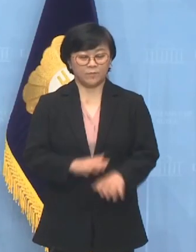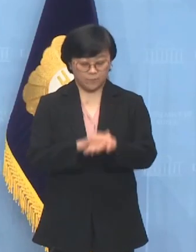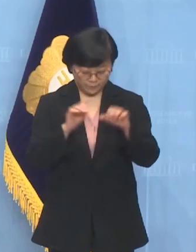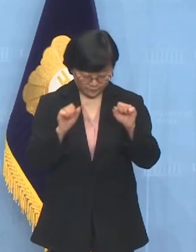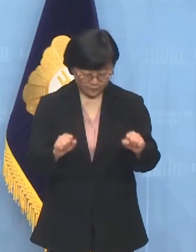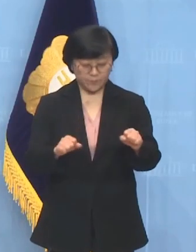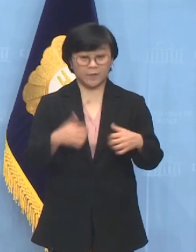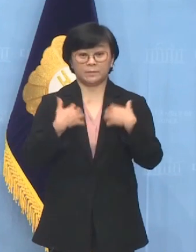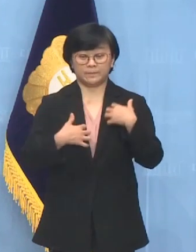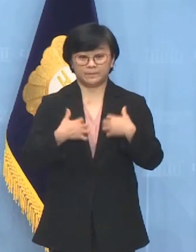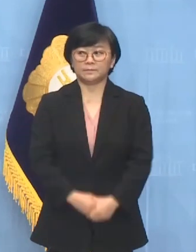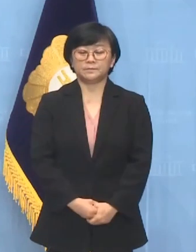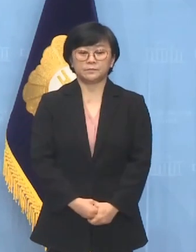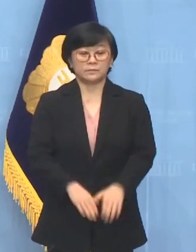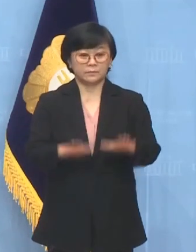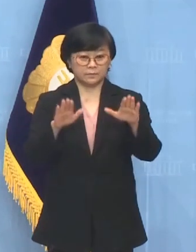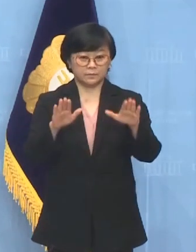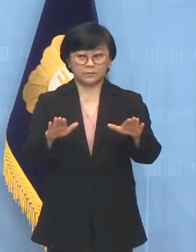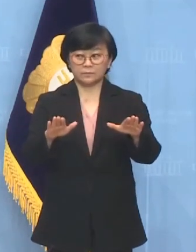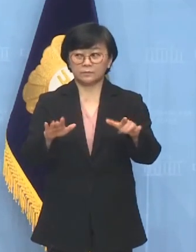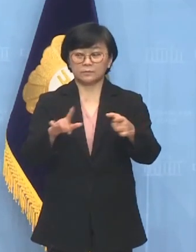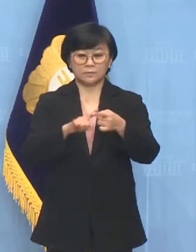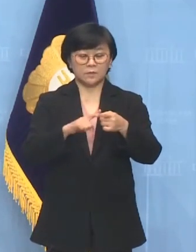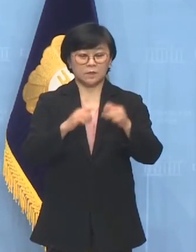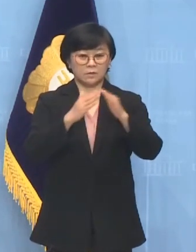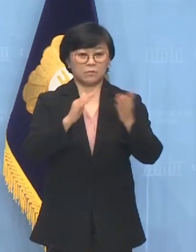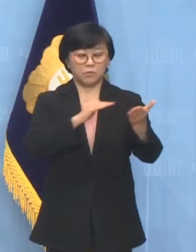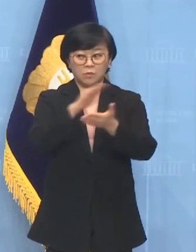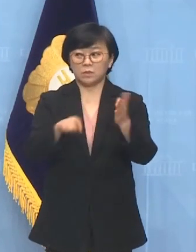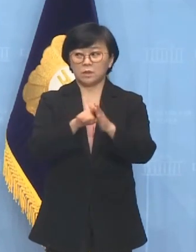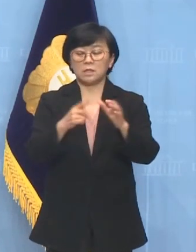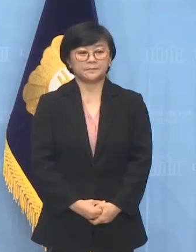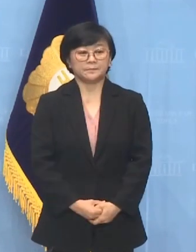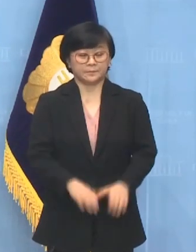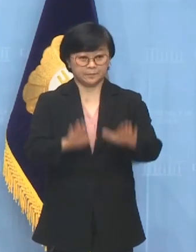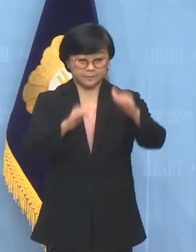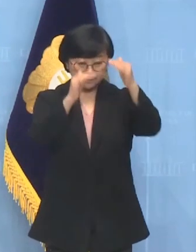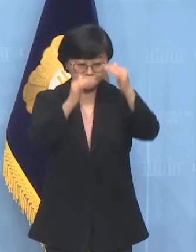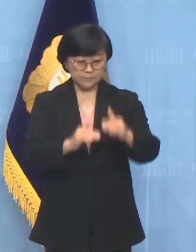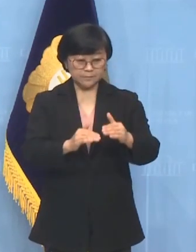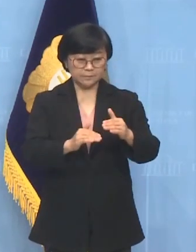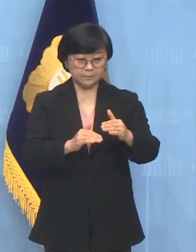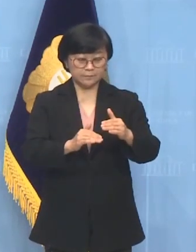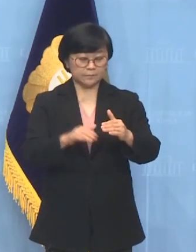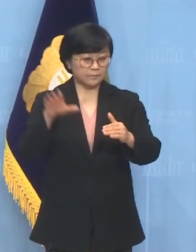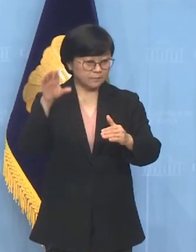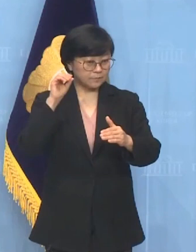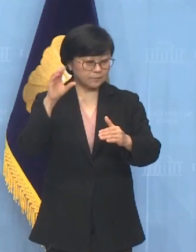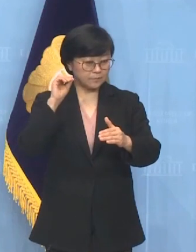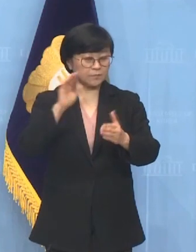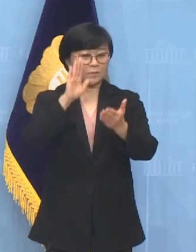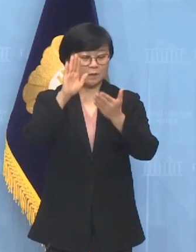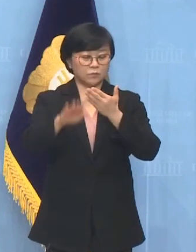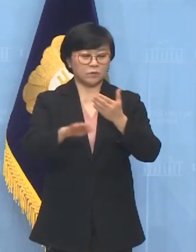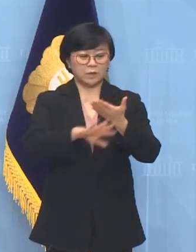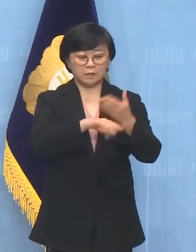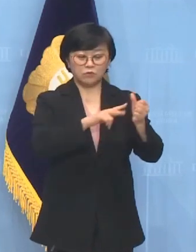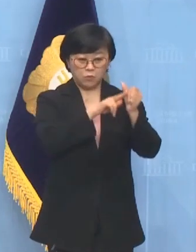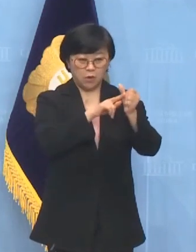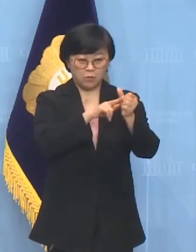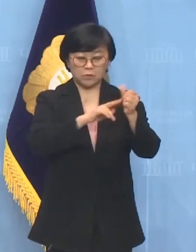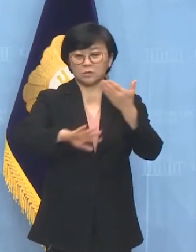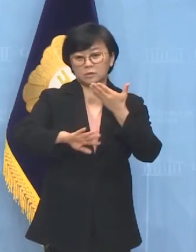네, 안녕하세요. 반갑습니다. 오늘은 스피드주택 공급 2탄입니다. 오늘 내용을 종합하시면 어떻게 다른 후보와는